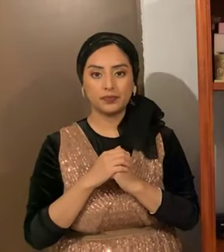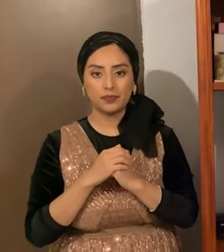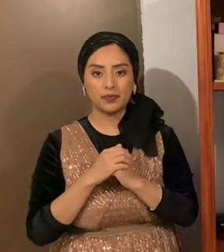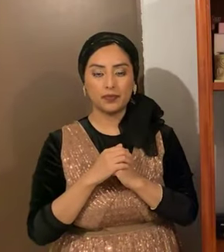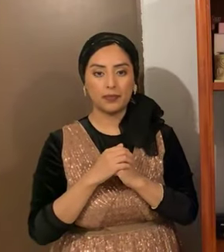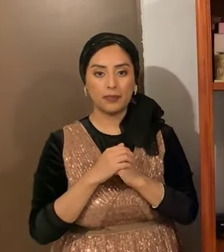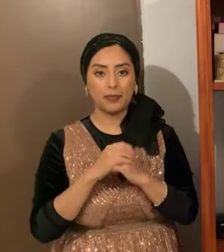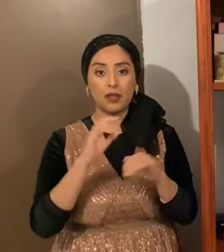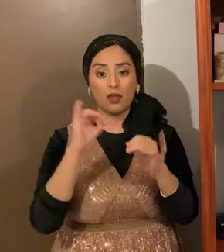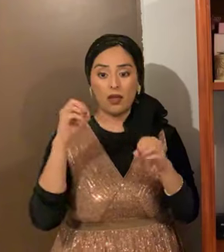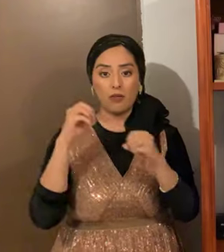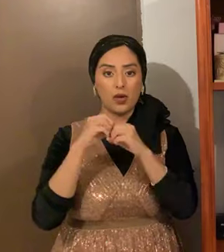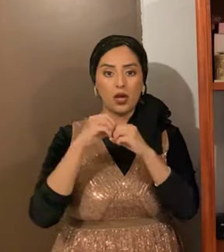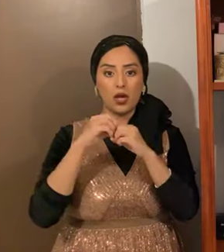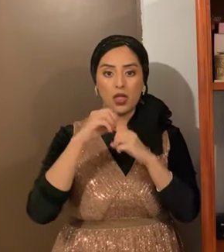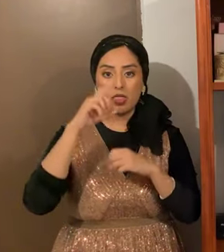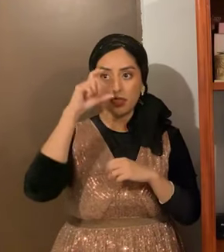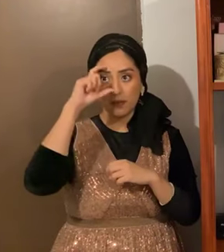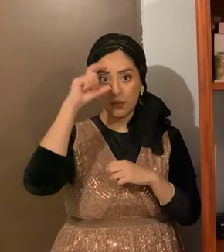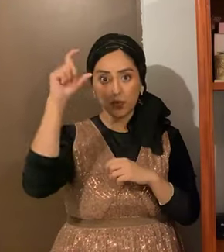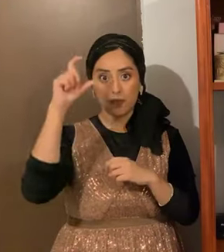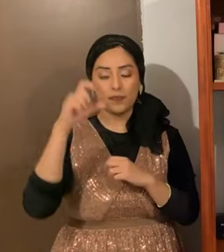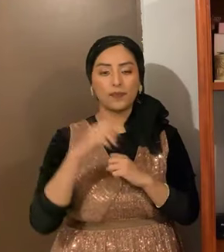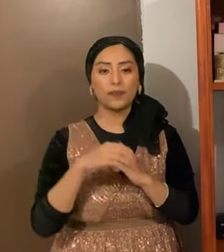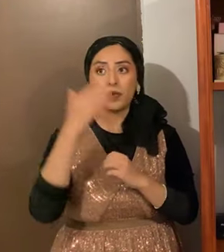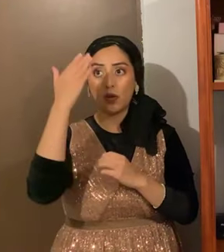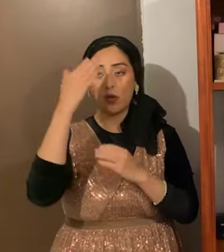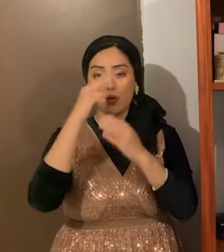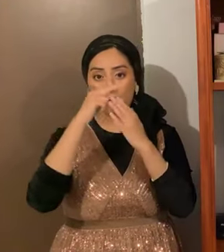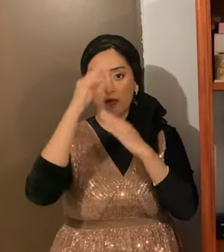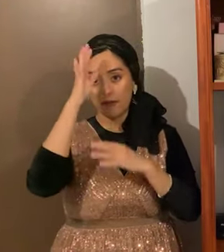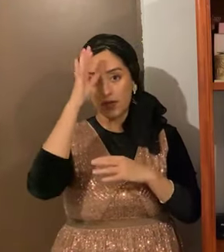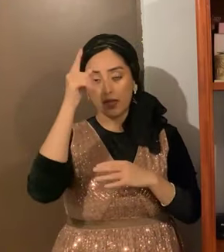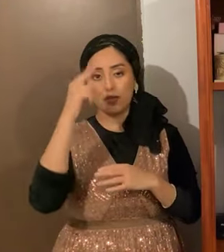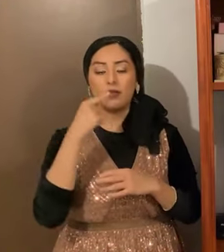la Luna, hermanos. O sea, es que el Eterno dijo que va